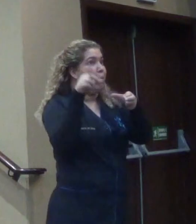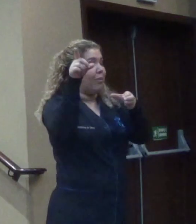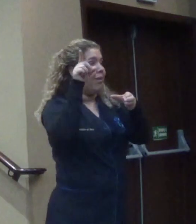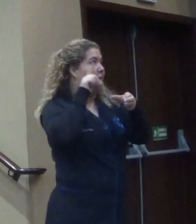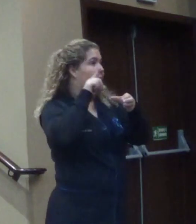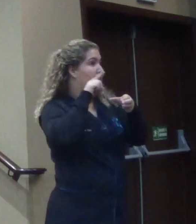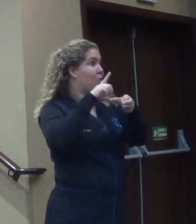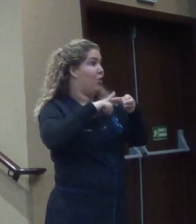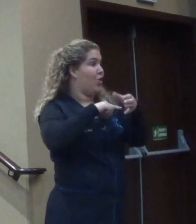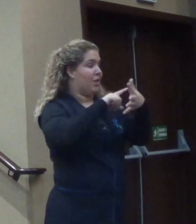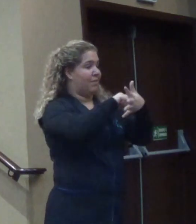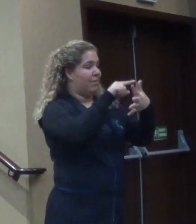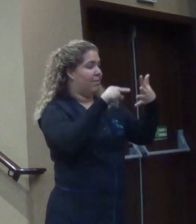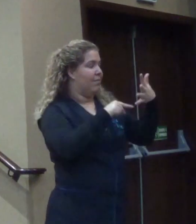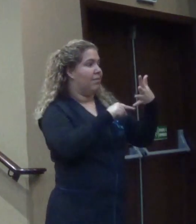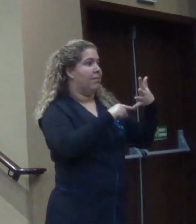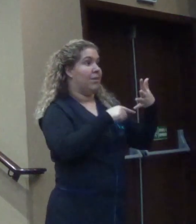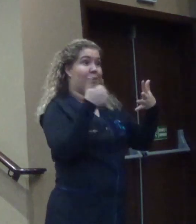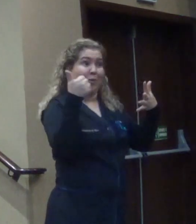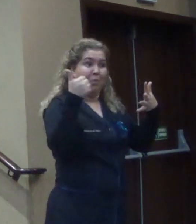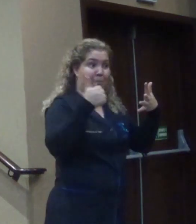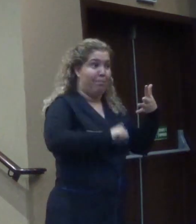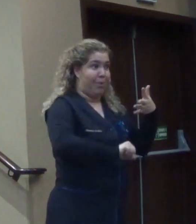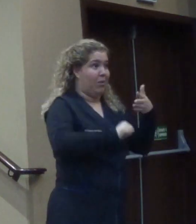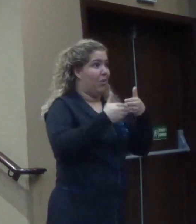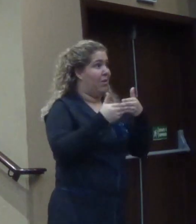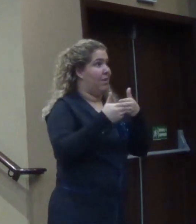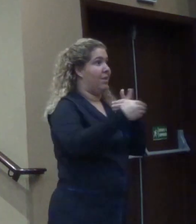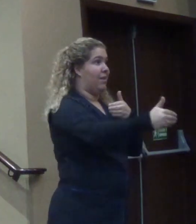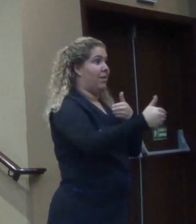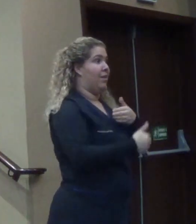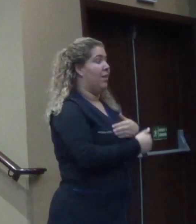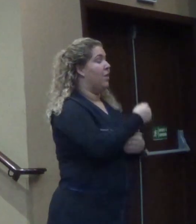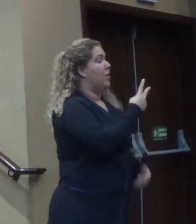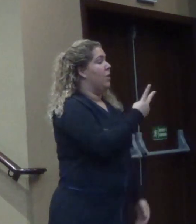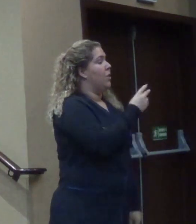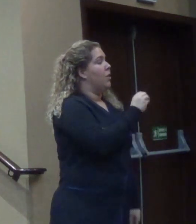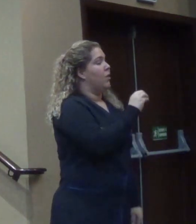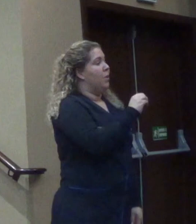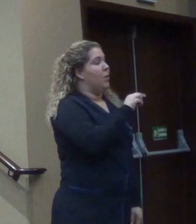De 2001 a 2006, só 8% tem os 5 itens.